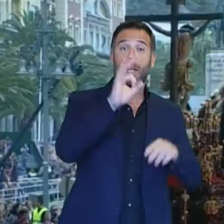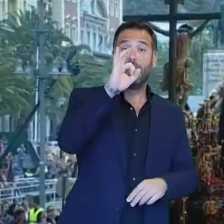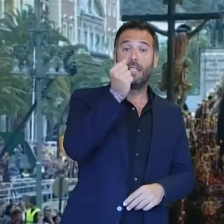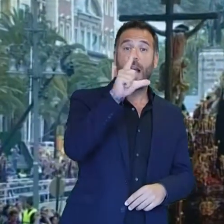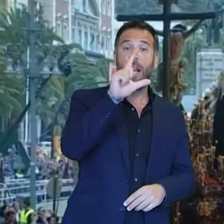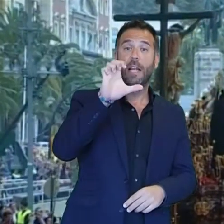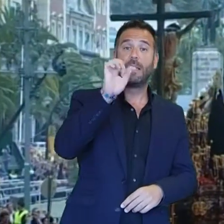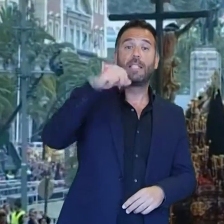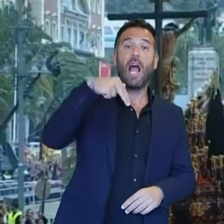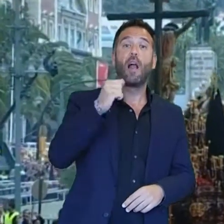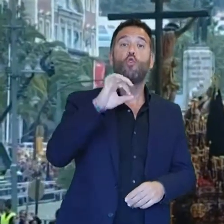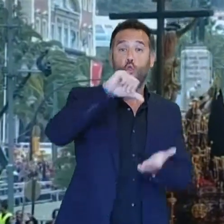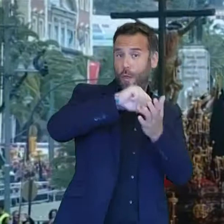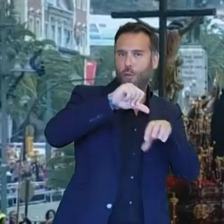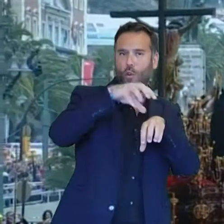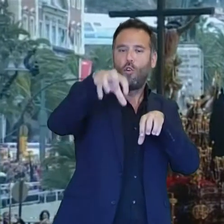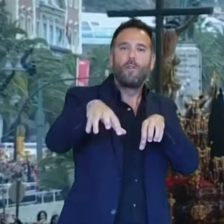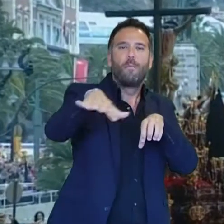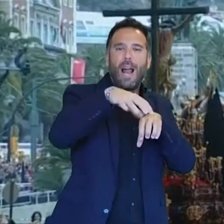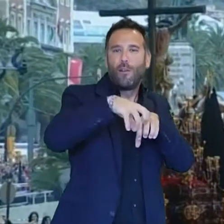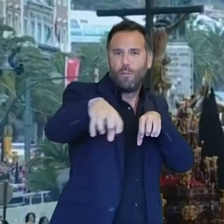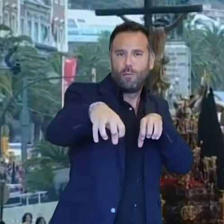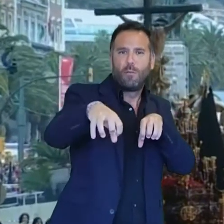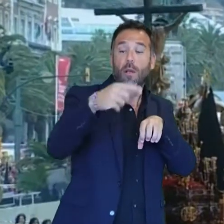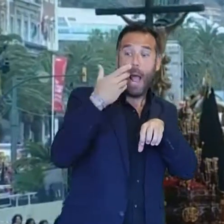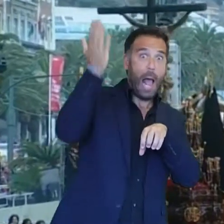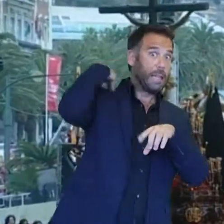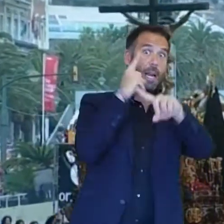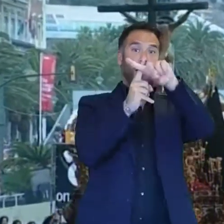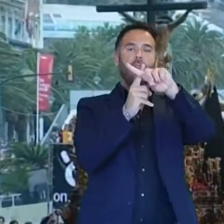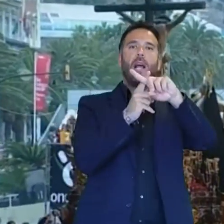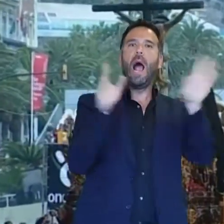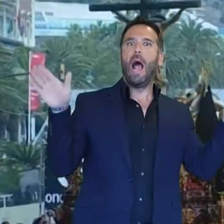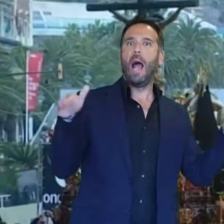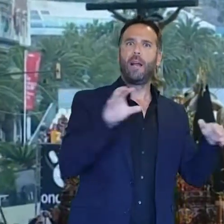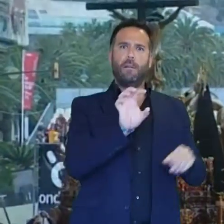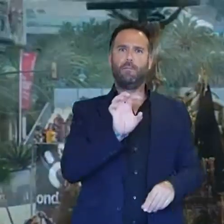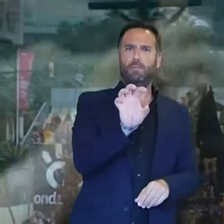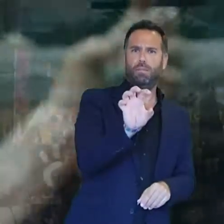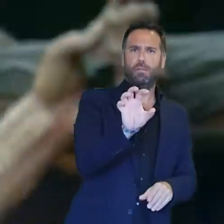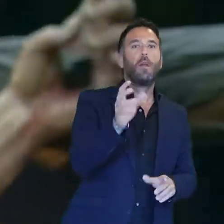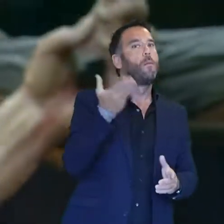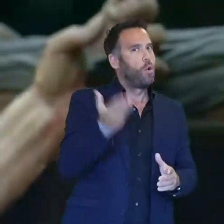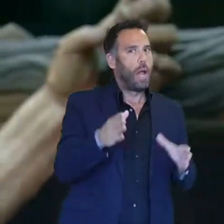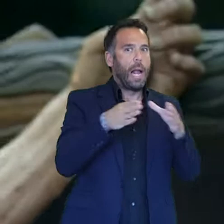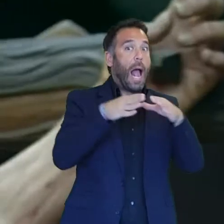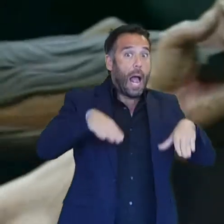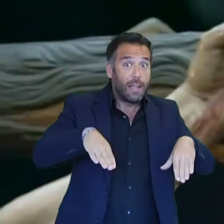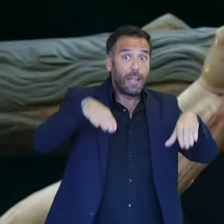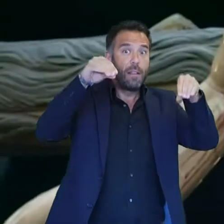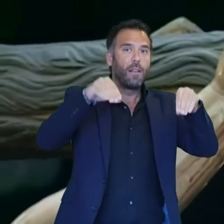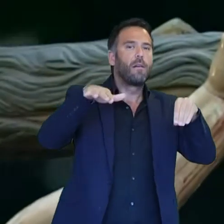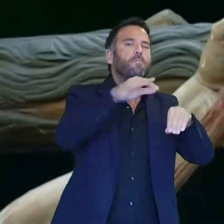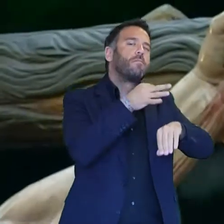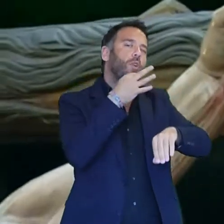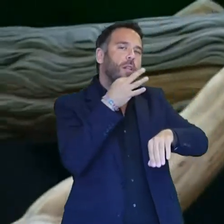Salesianos es cofradía de barrio. Su trono tiene en la parte trasera un ángel. Es importante acudir a verlo a su paso por la catedral en torno